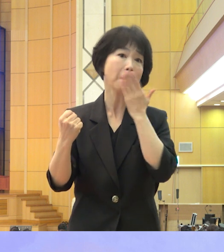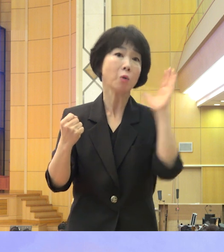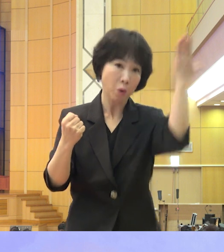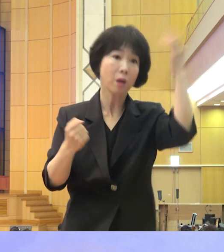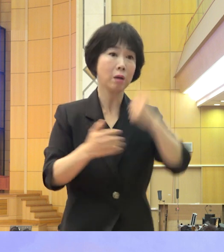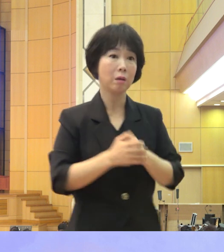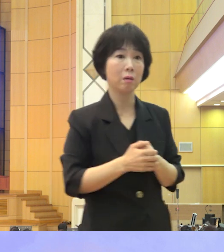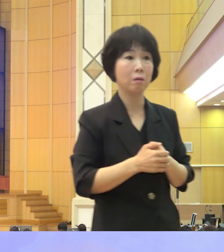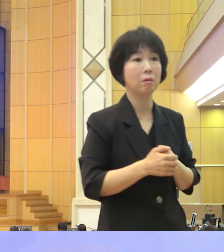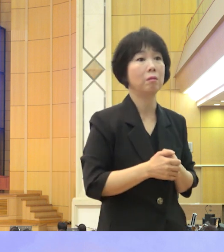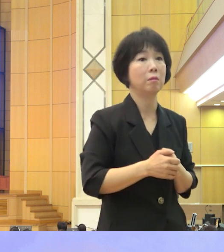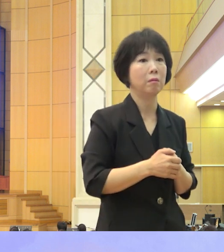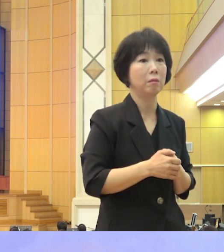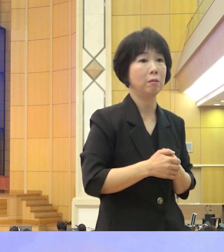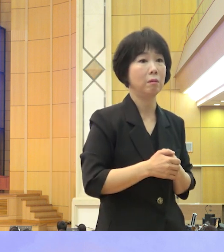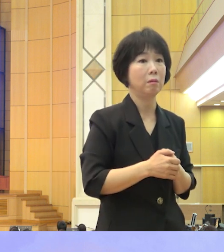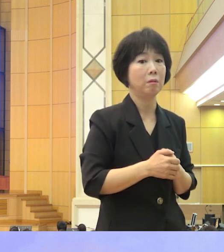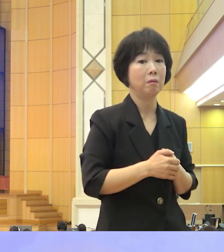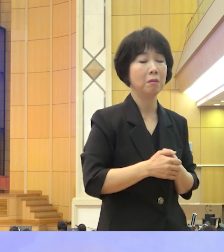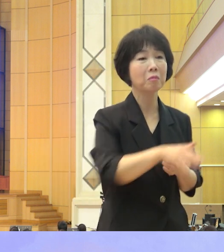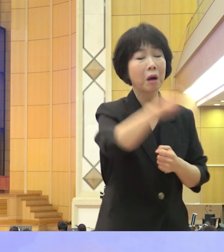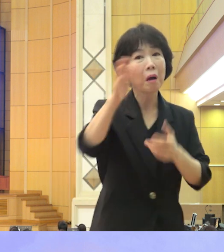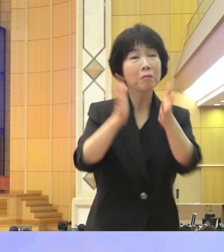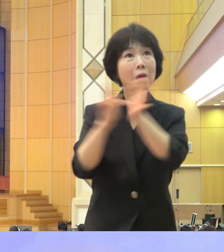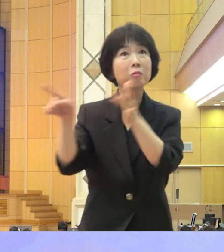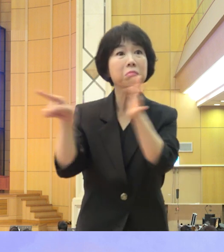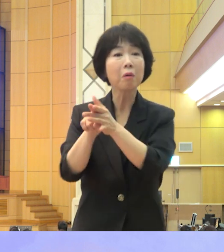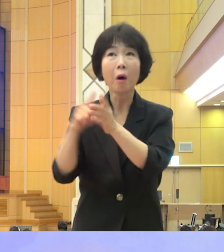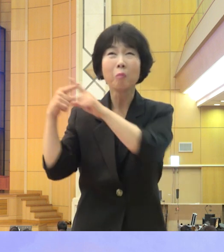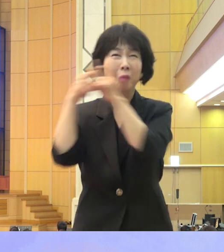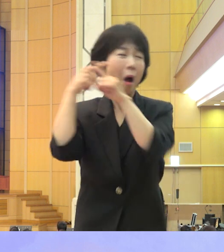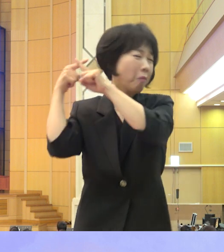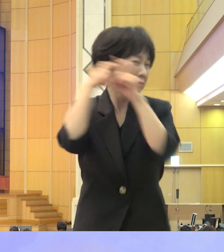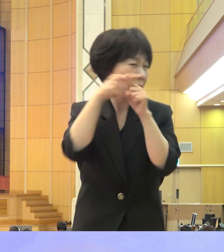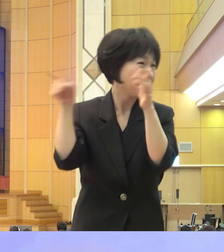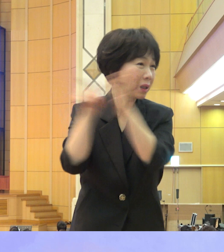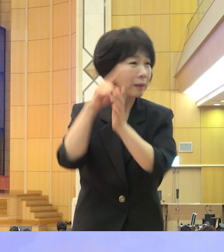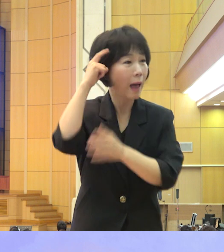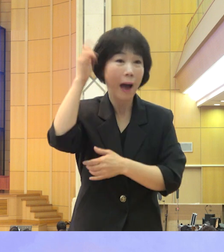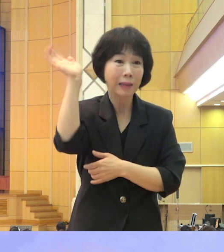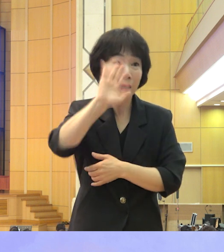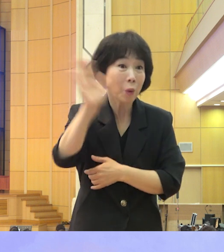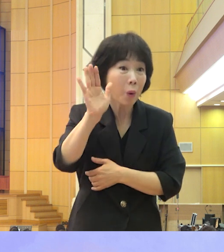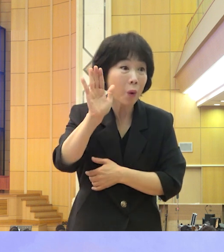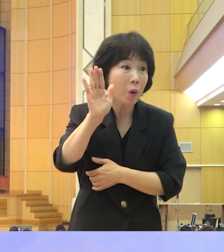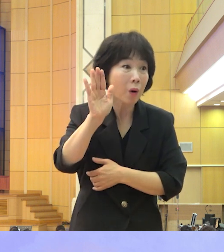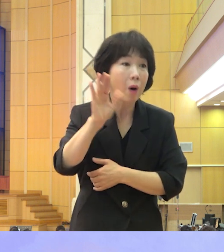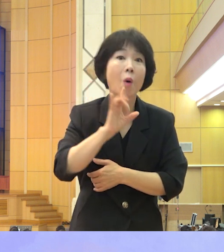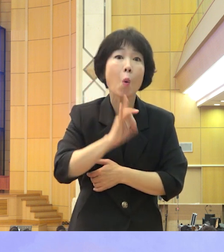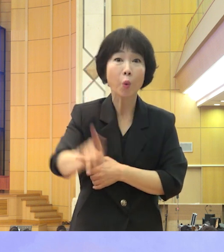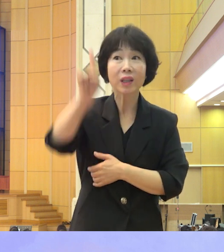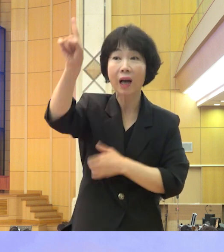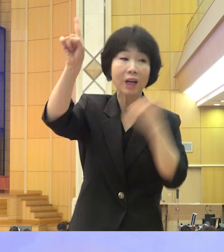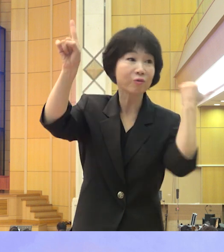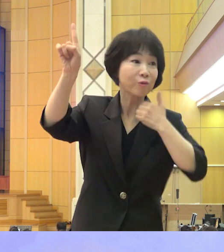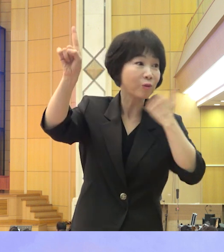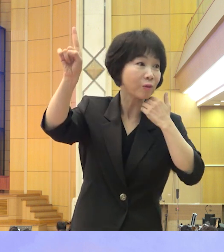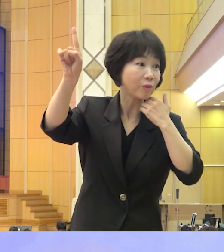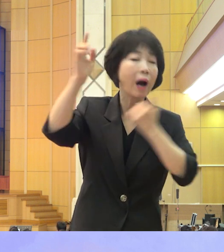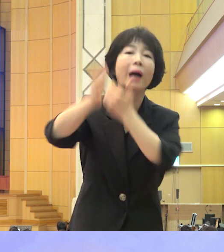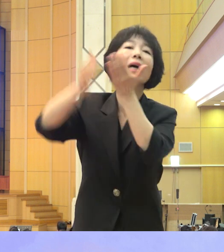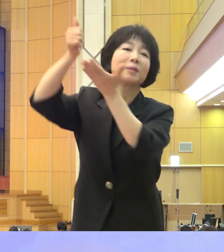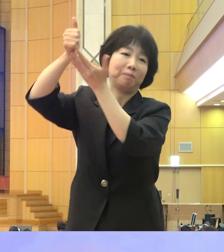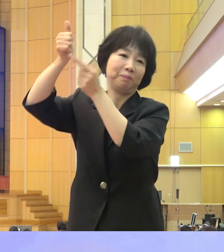했는데, 여기 보니까 무조건 믿는다고 하는 것이 아니라 영생은 유일하신 참 하나님과